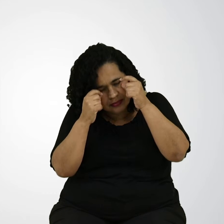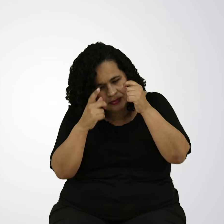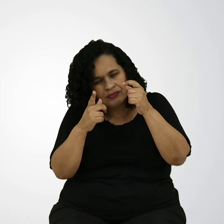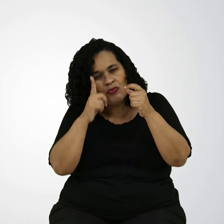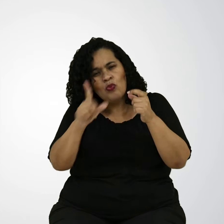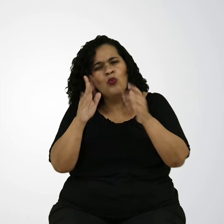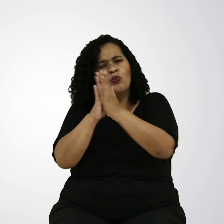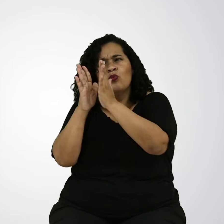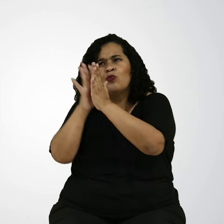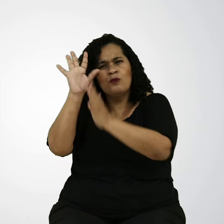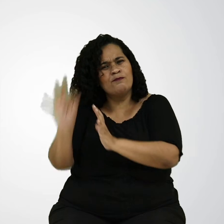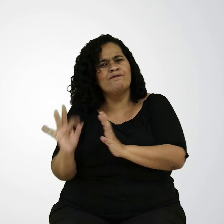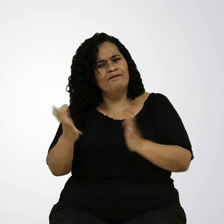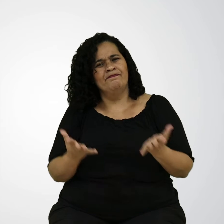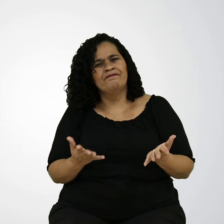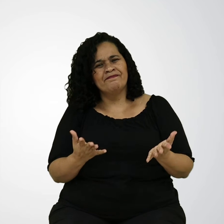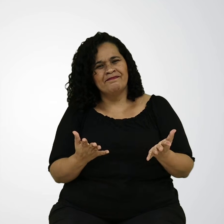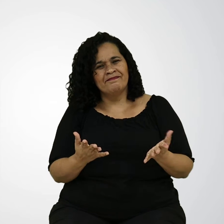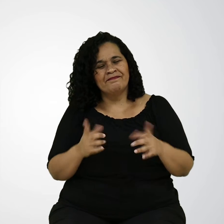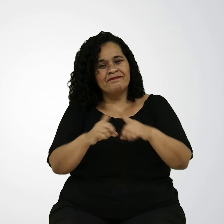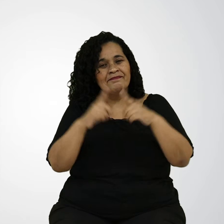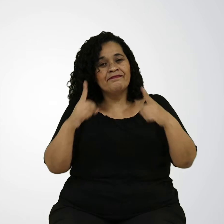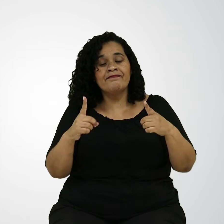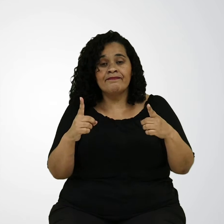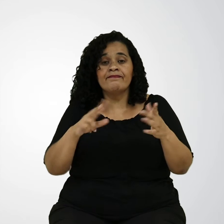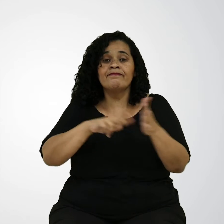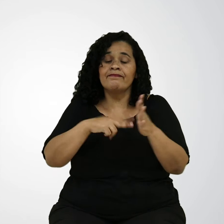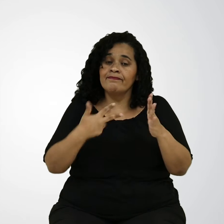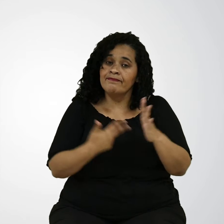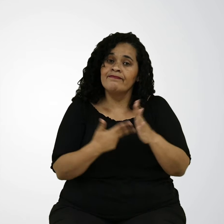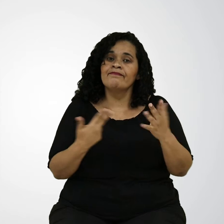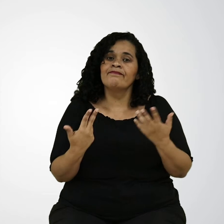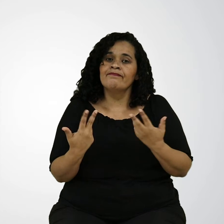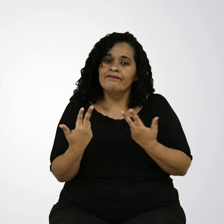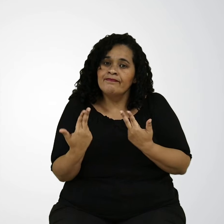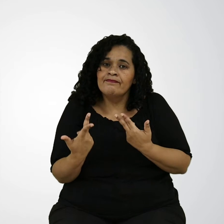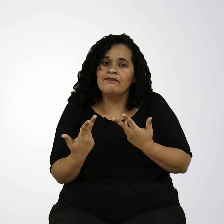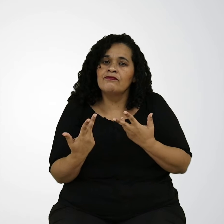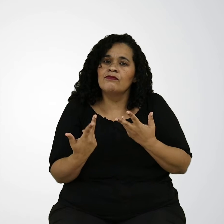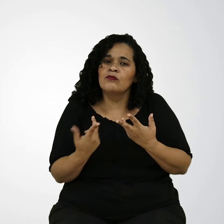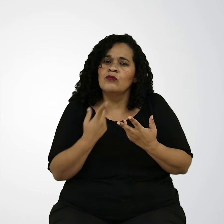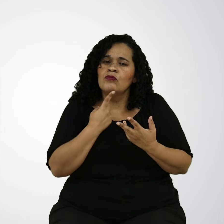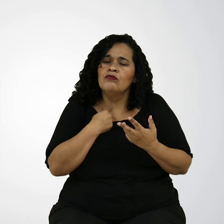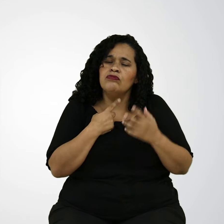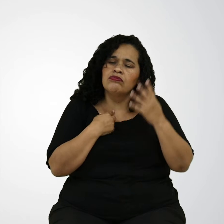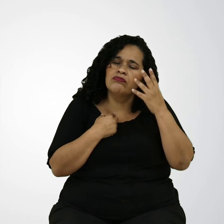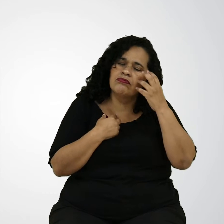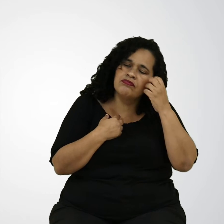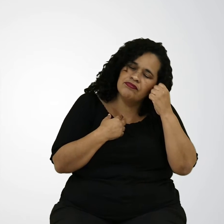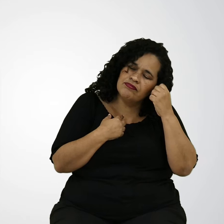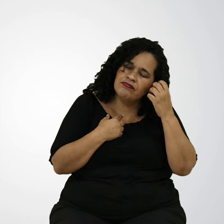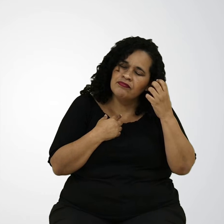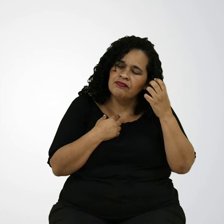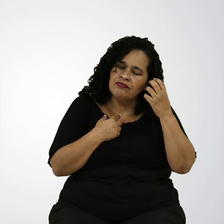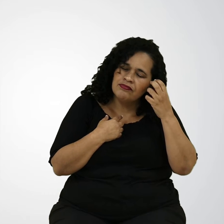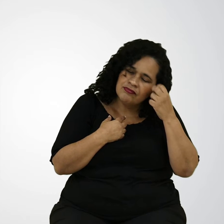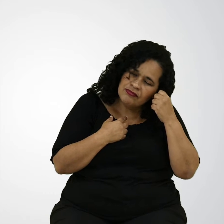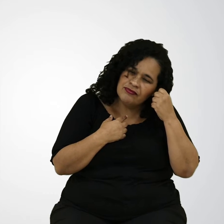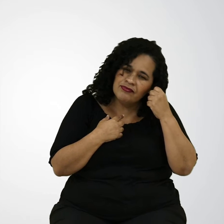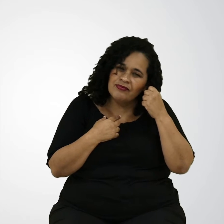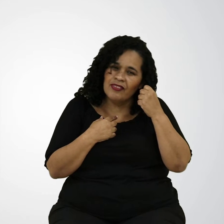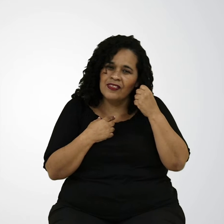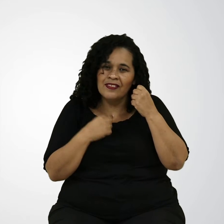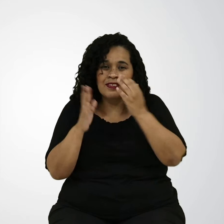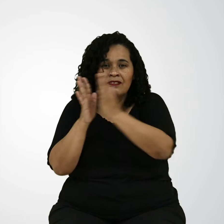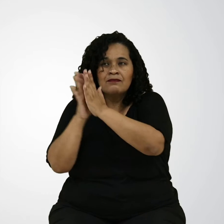com não realizarmos orações sonolentas, mecânicas, enfadonhas. Então,